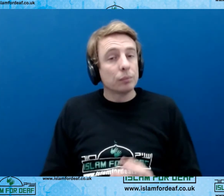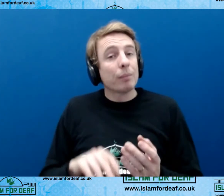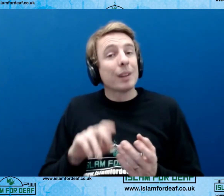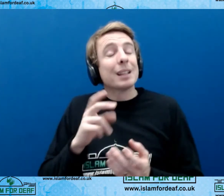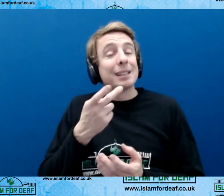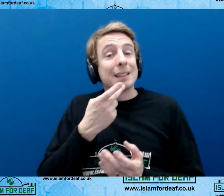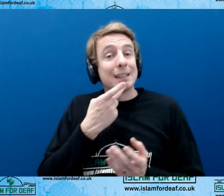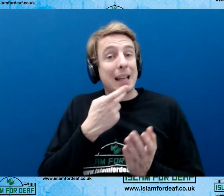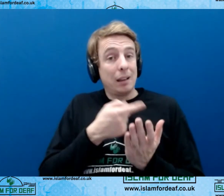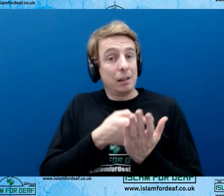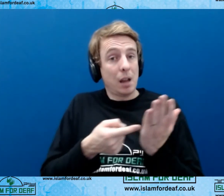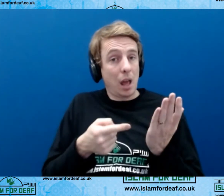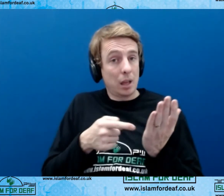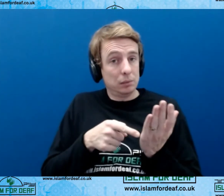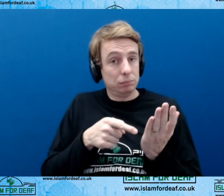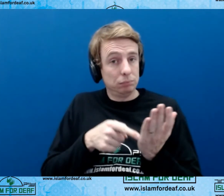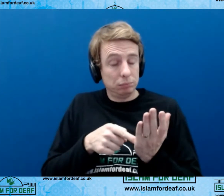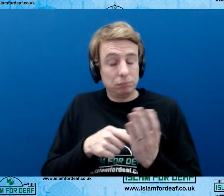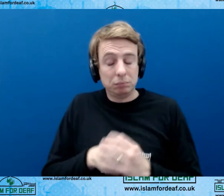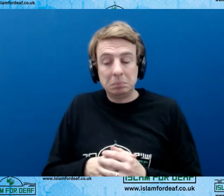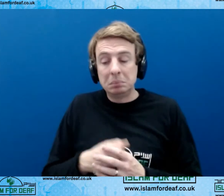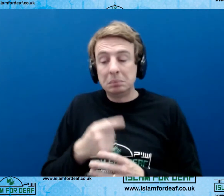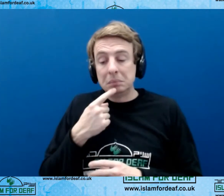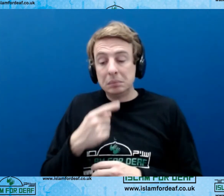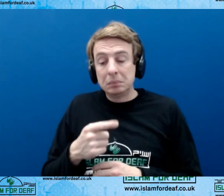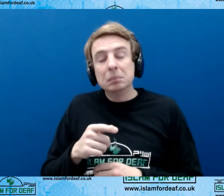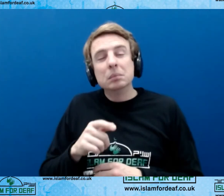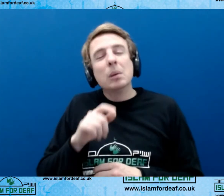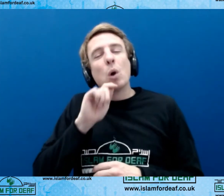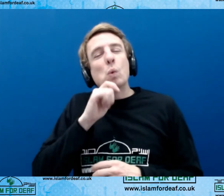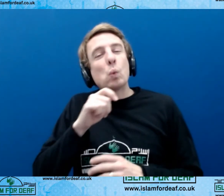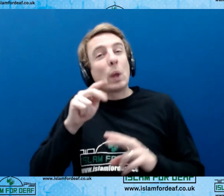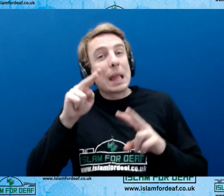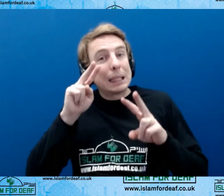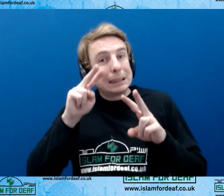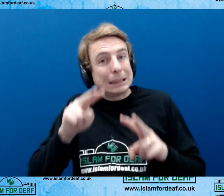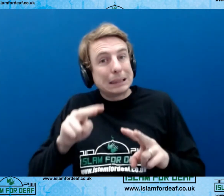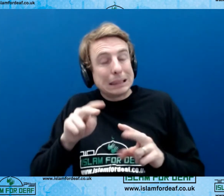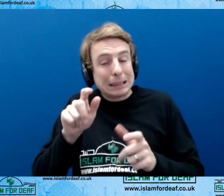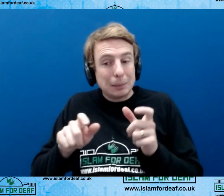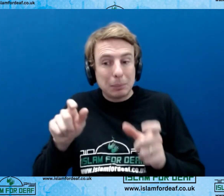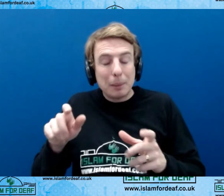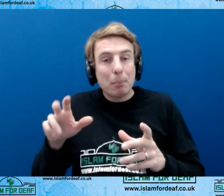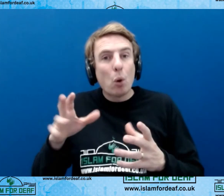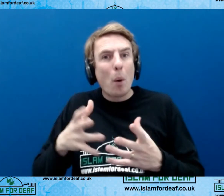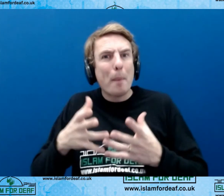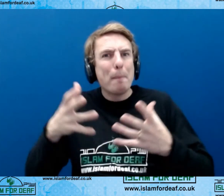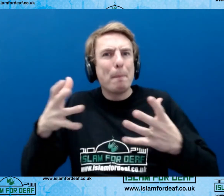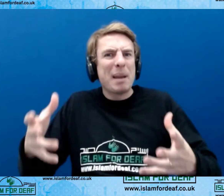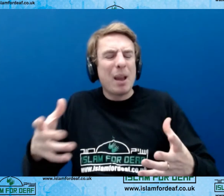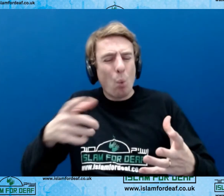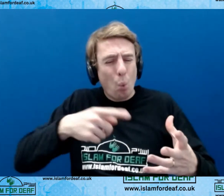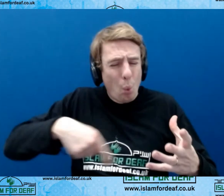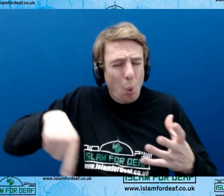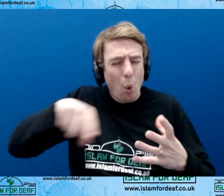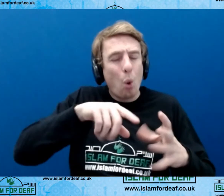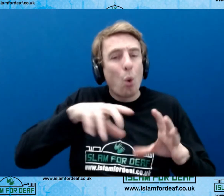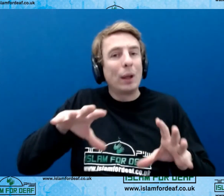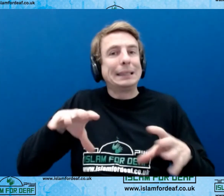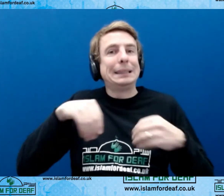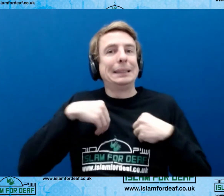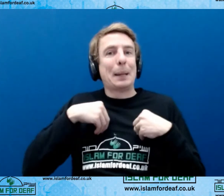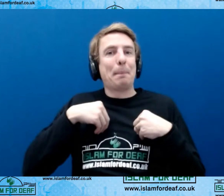Allah's religion in crowds, i.e., as we've described, we see people enter the faith of Al-Islam and embrace فسبح